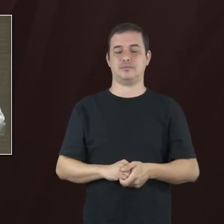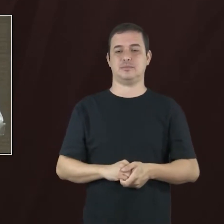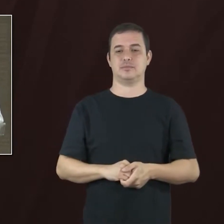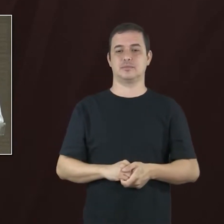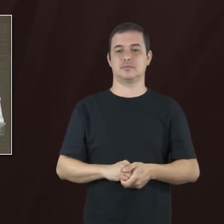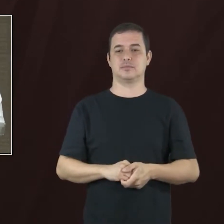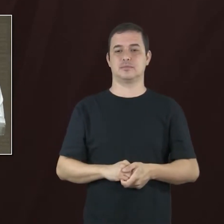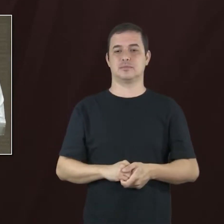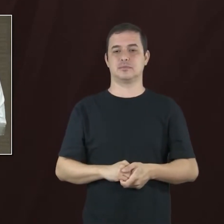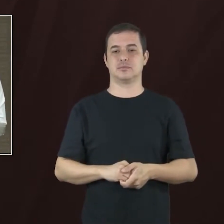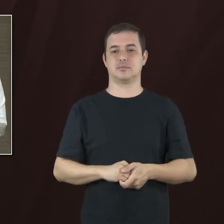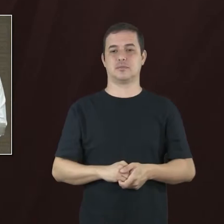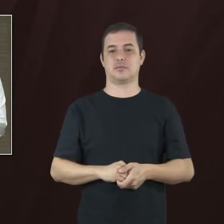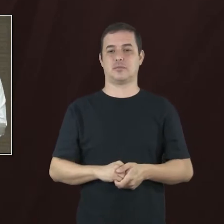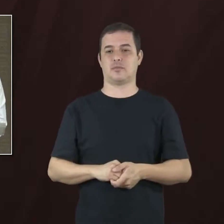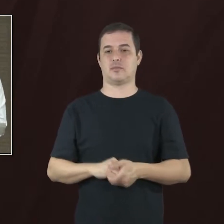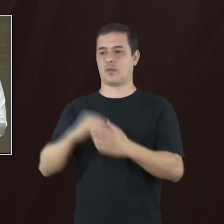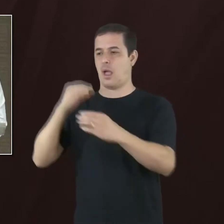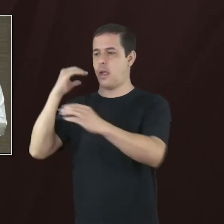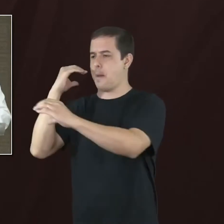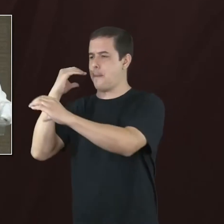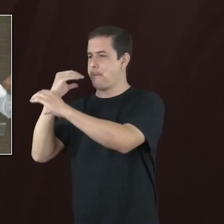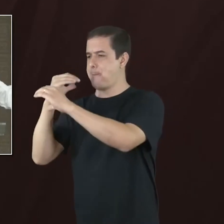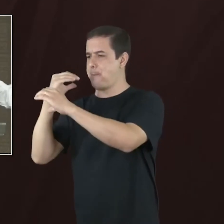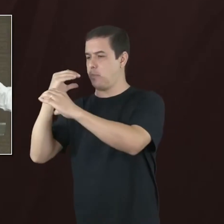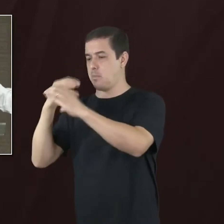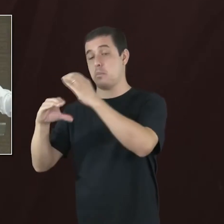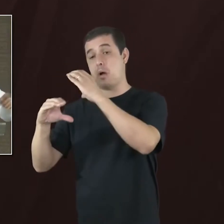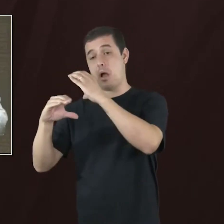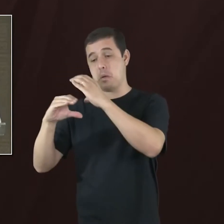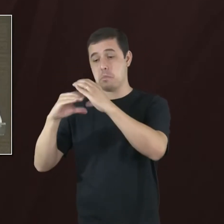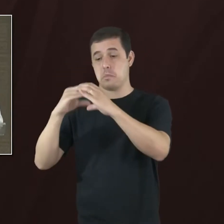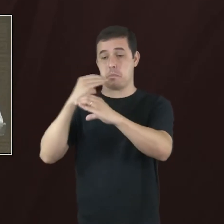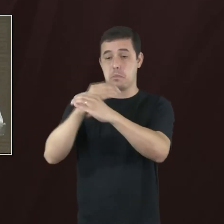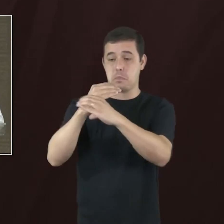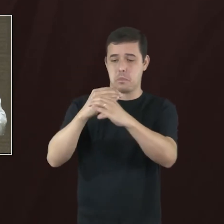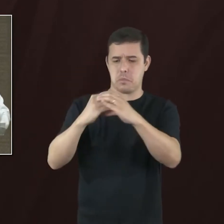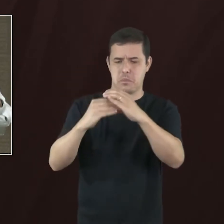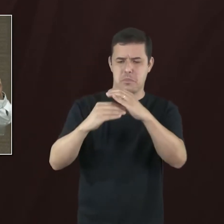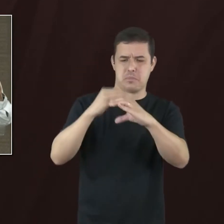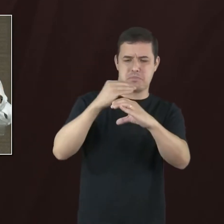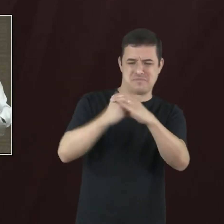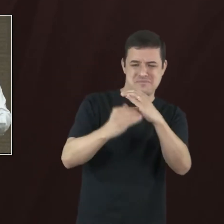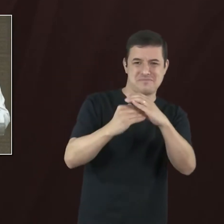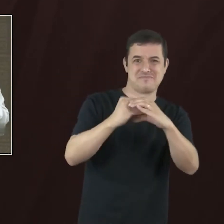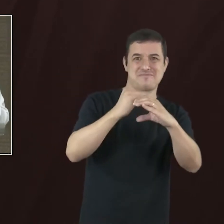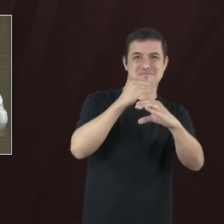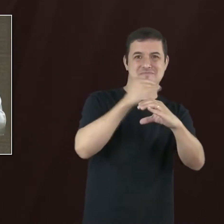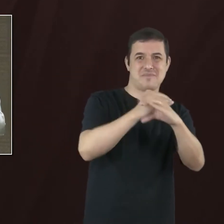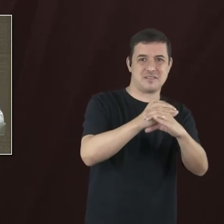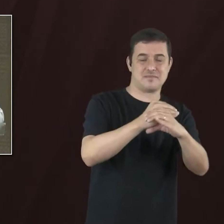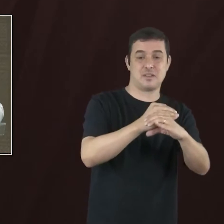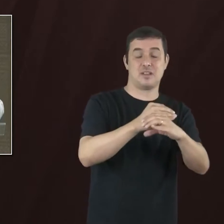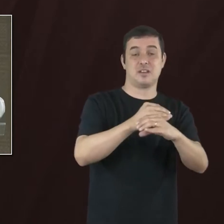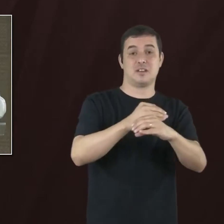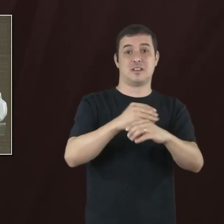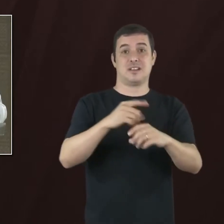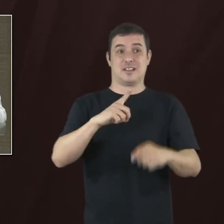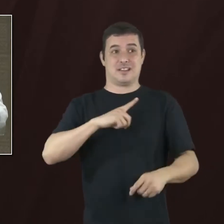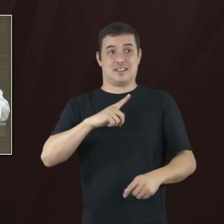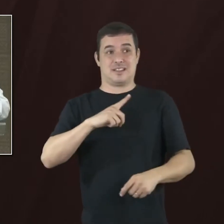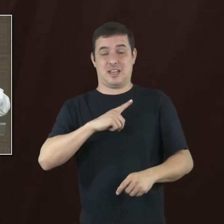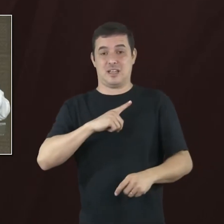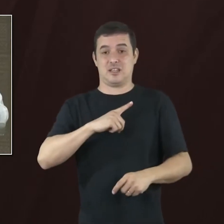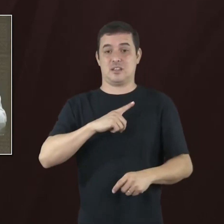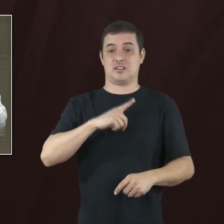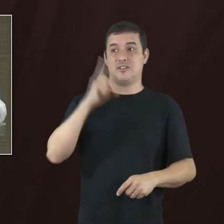transmissão, deforma-se totalmente a mensagem anterior. Então vamos aprender na igreja de Deus, nós